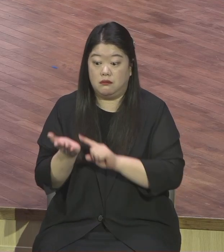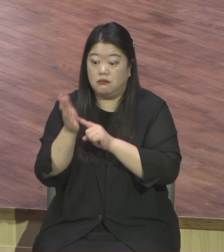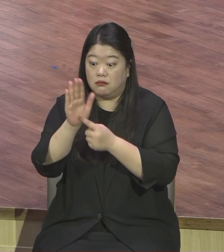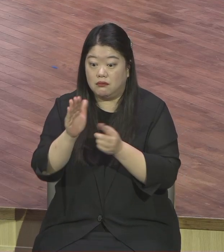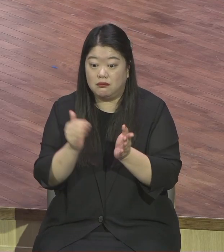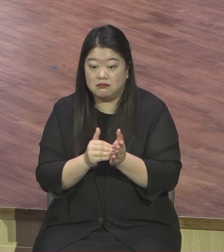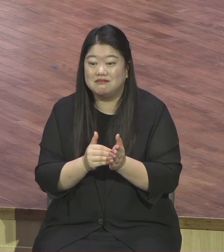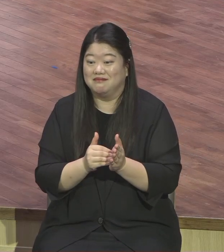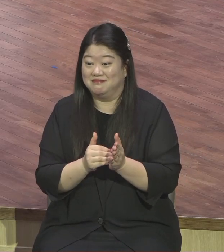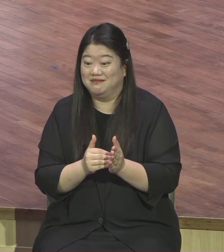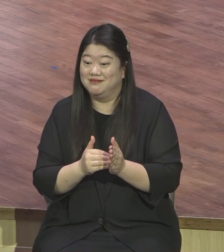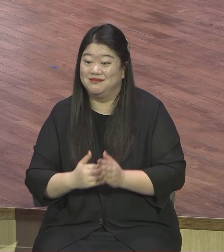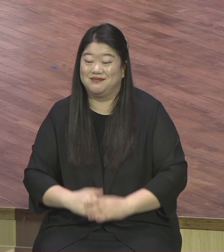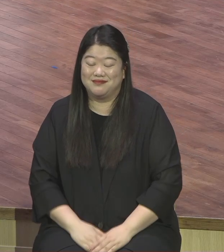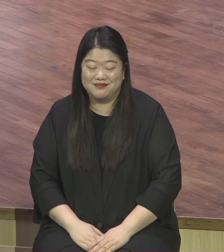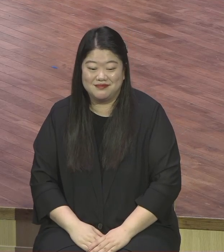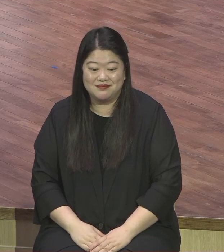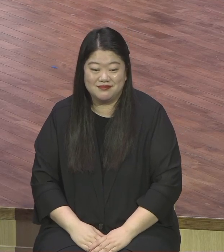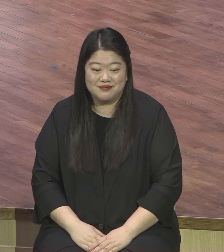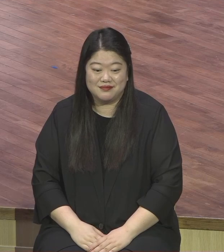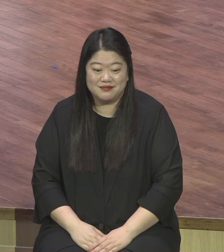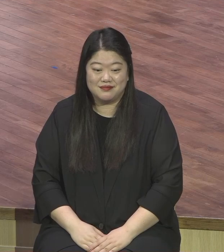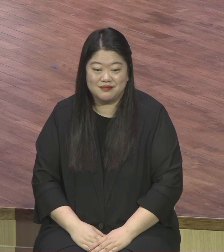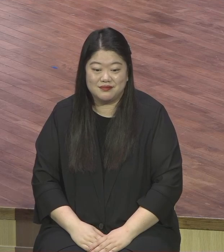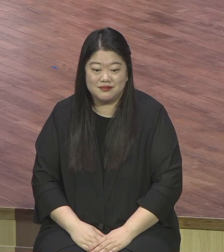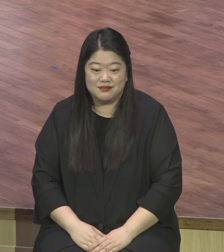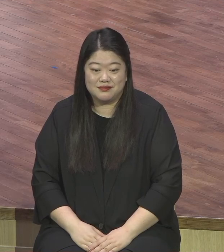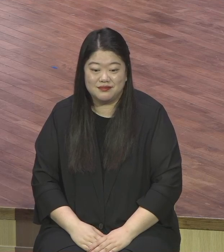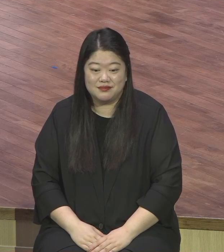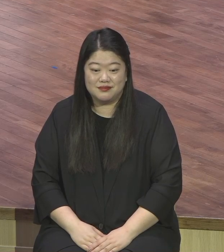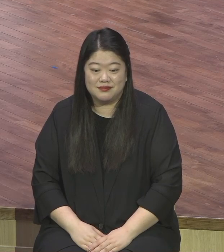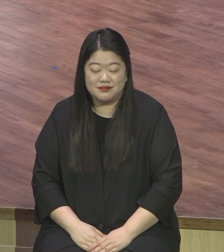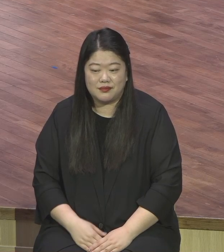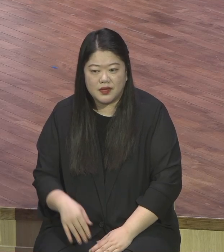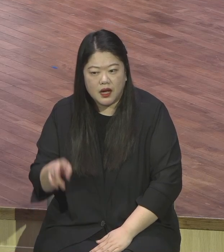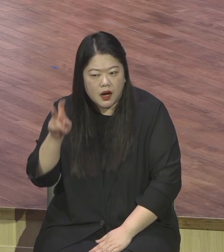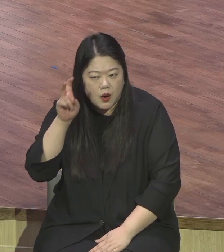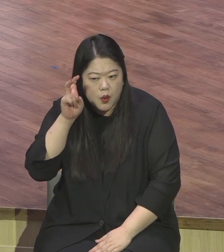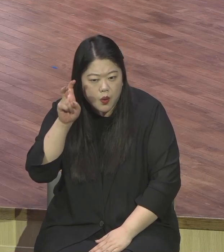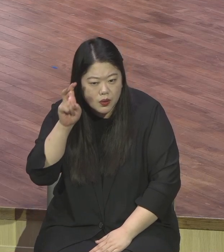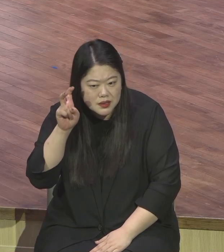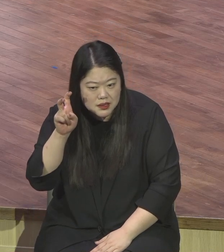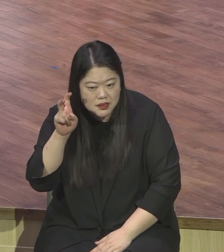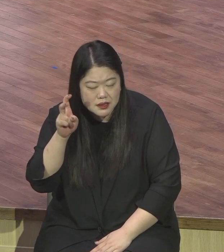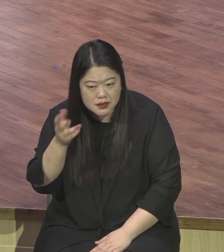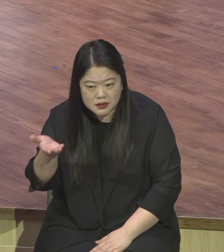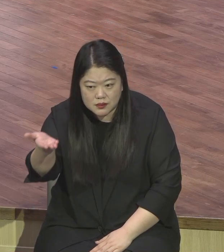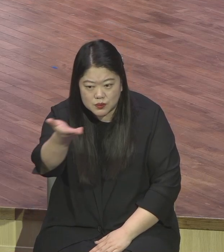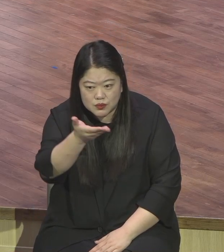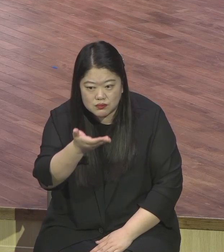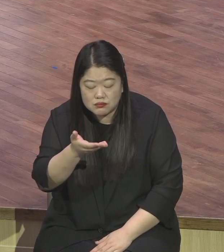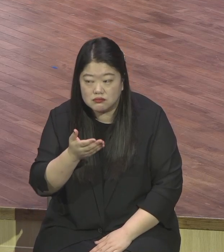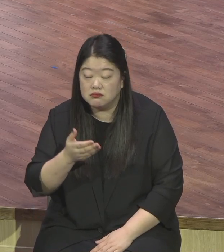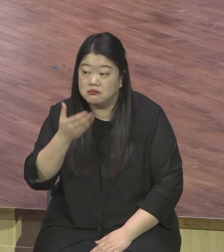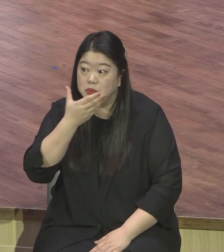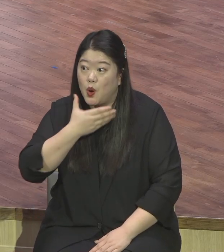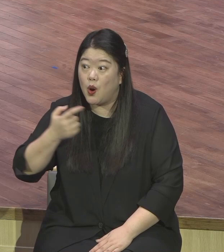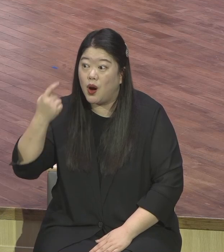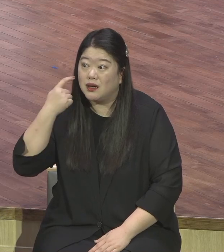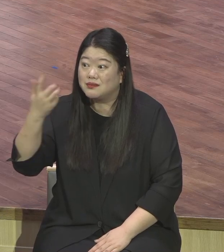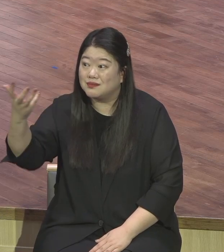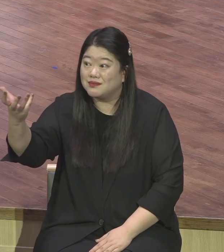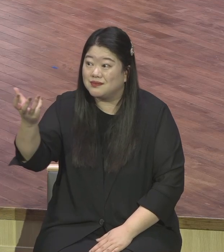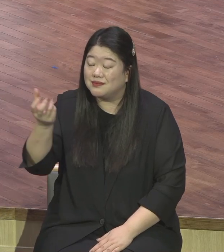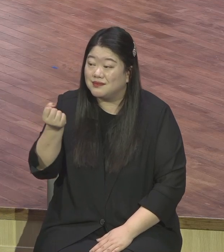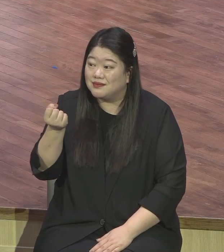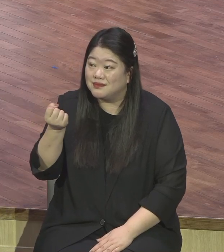성도 여러분, 아직도 복음이 주는 이 축복을 모르고 감사를